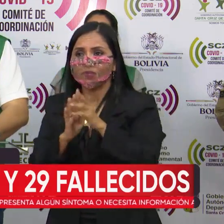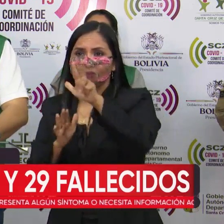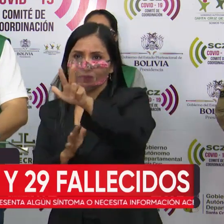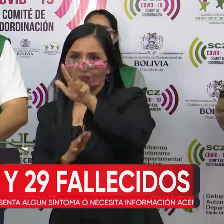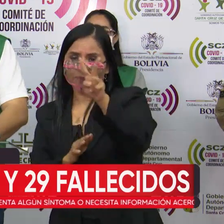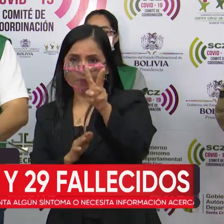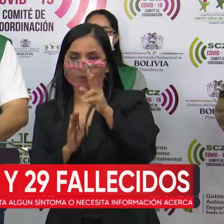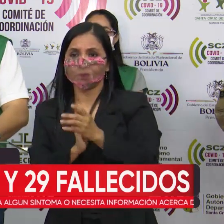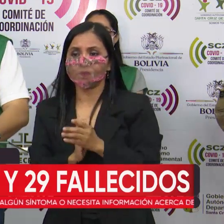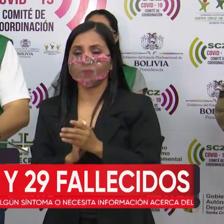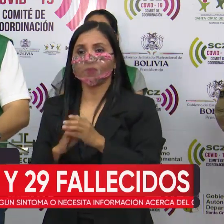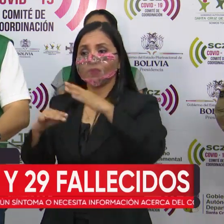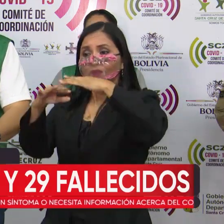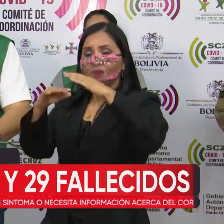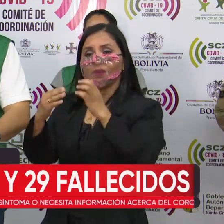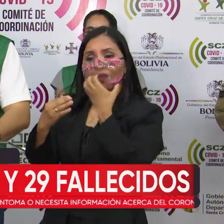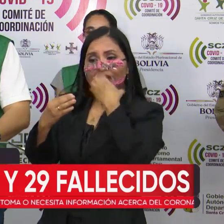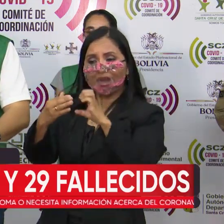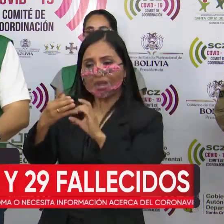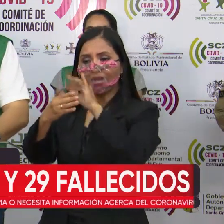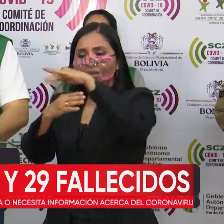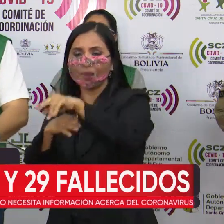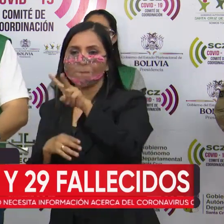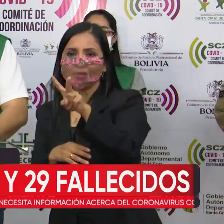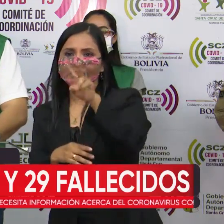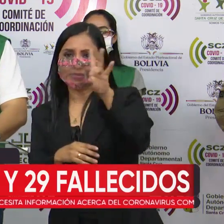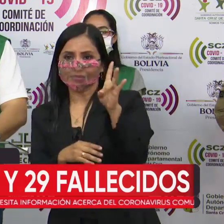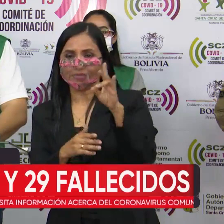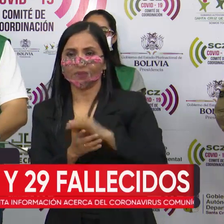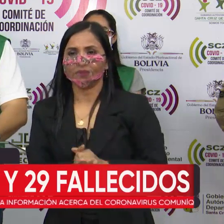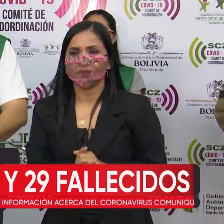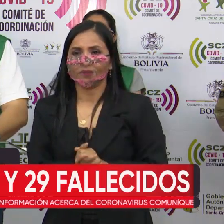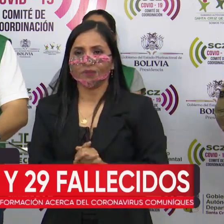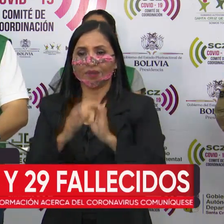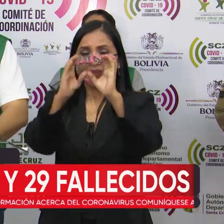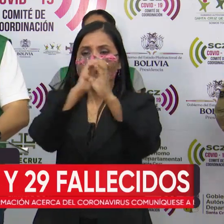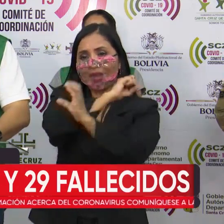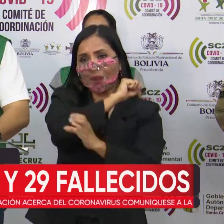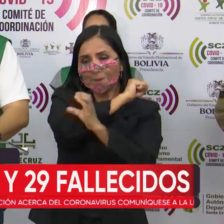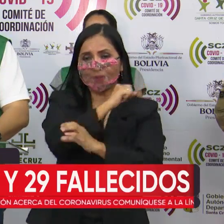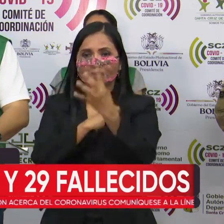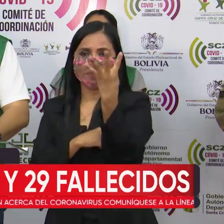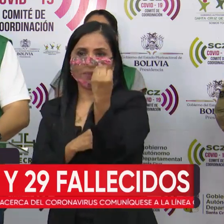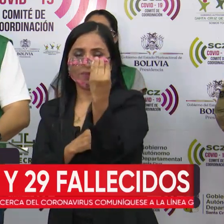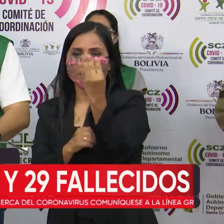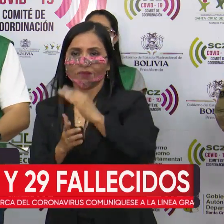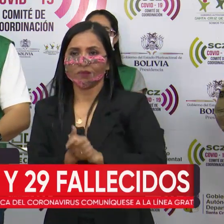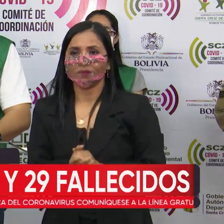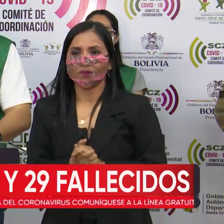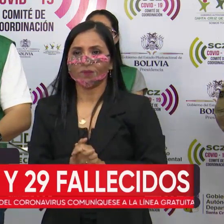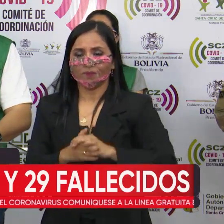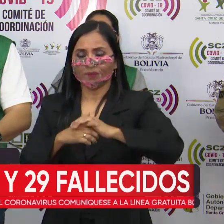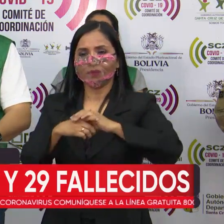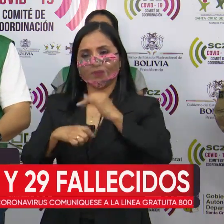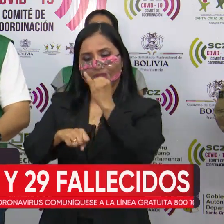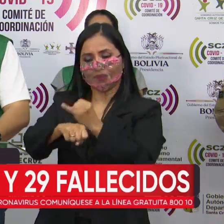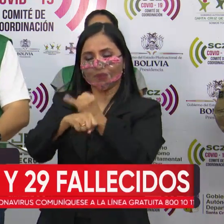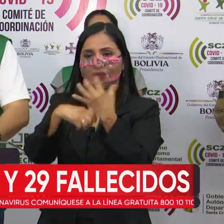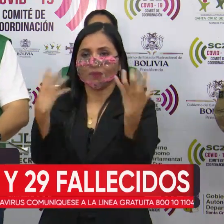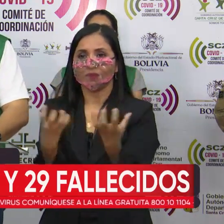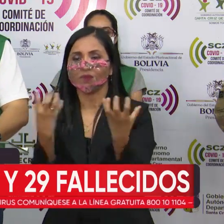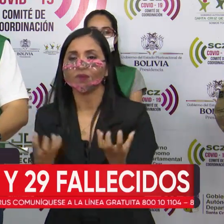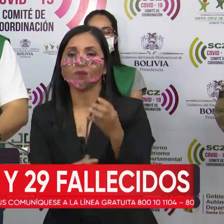32, Roboré con 27, Camiri 14 casos, Concepción